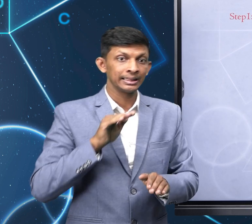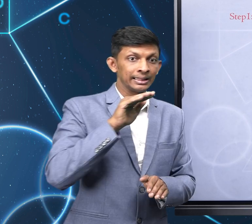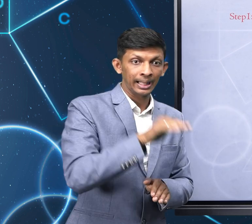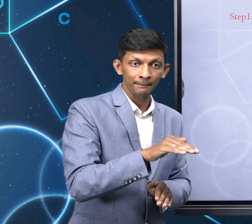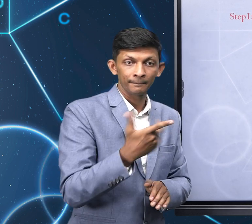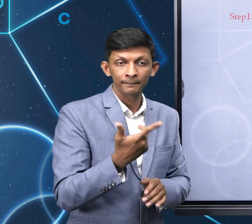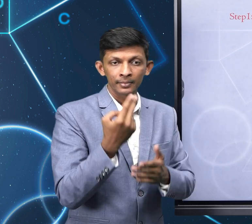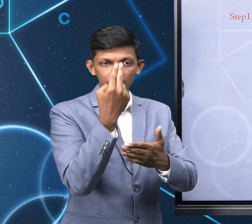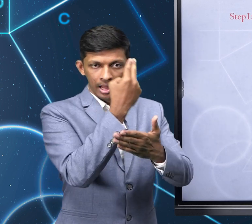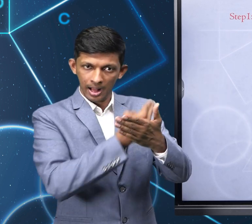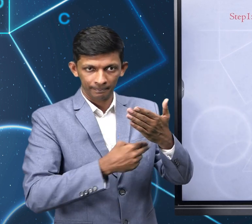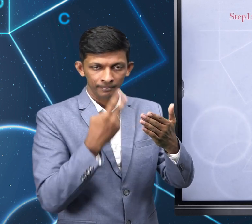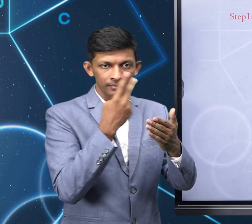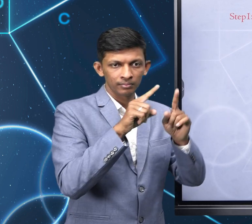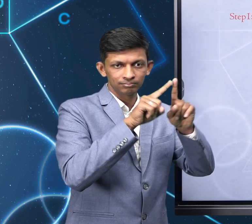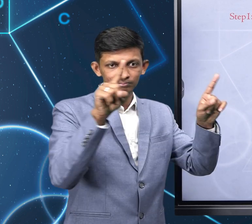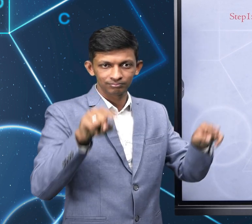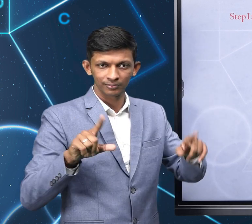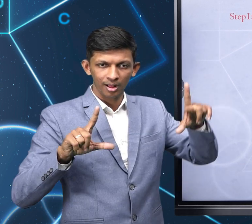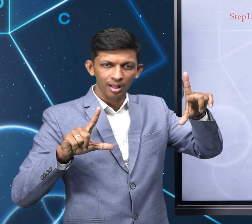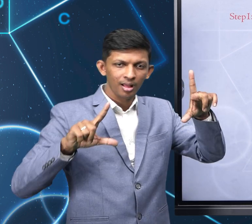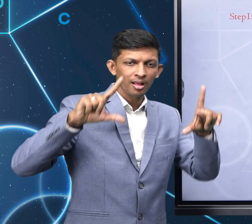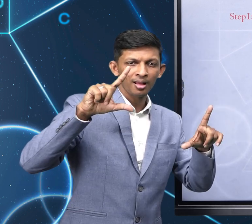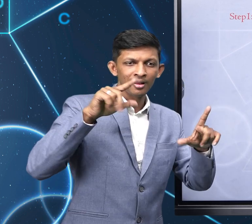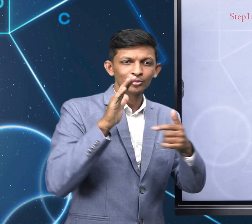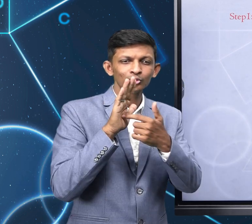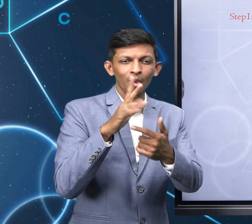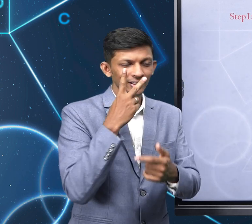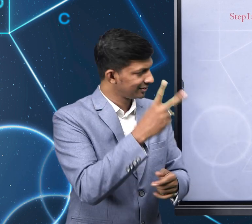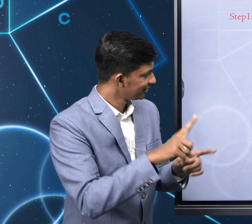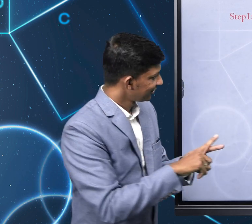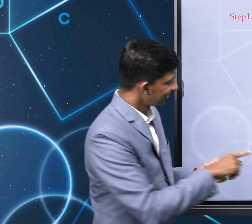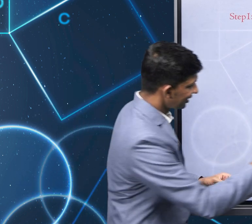स्टेप 1, समोरचा चेहरा दाखवण्यासाठी आयत काढा.